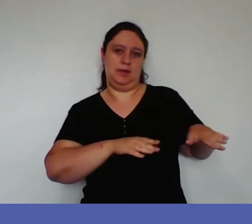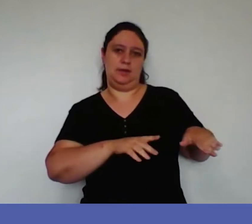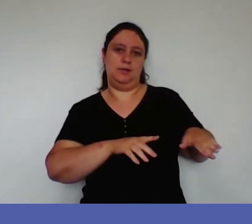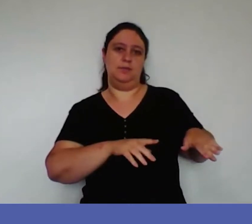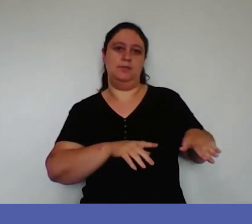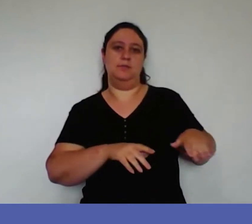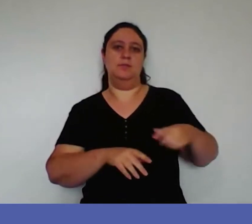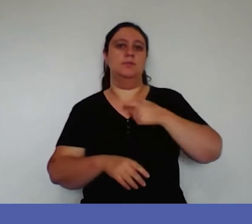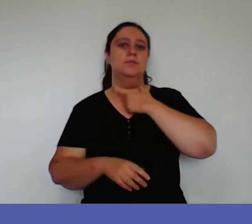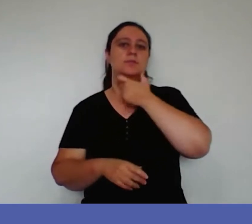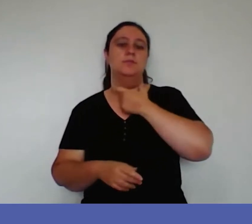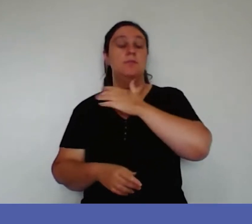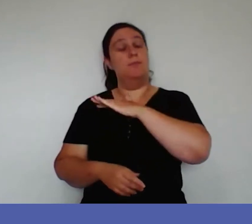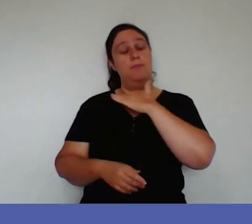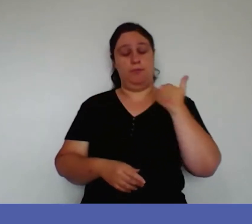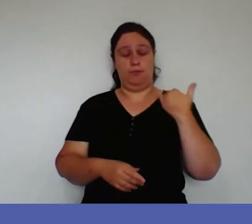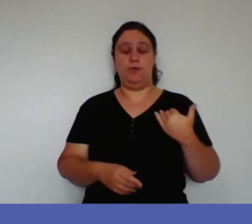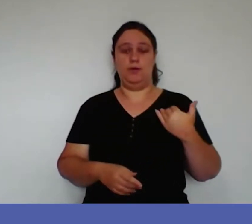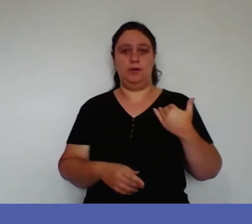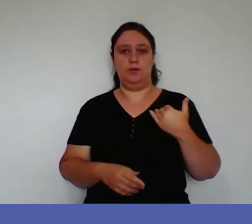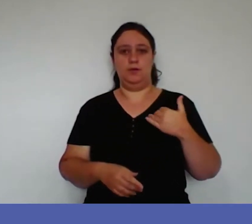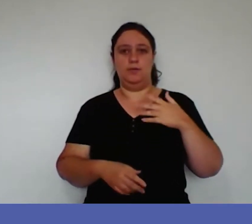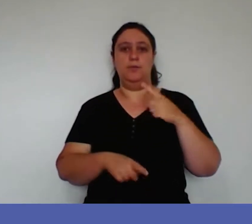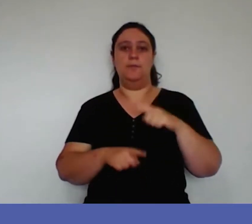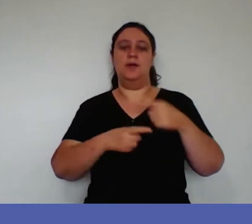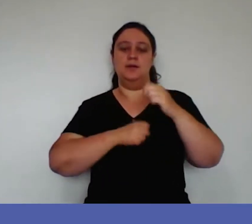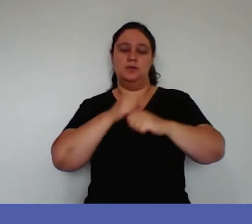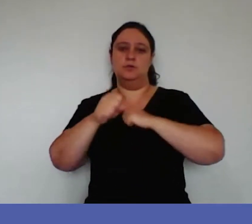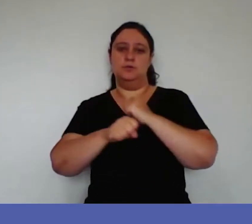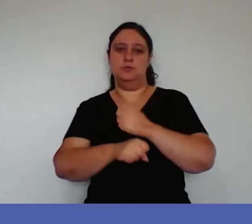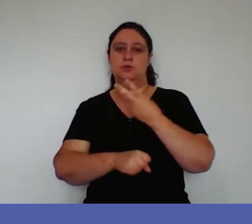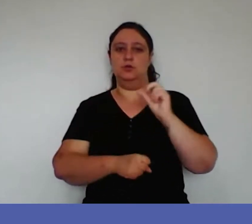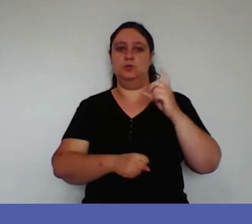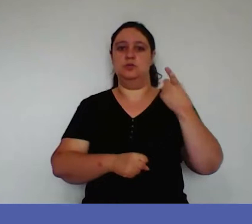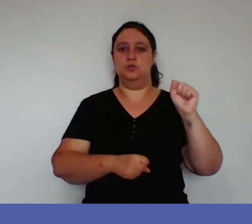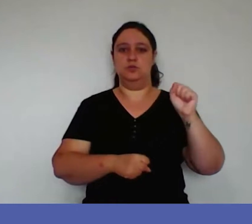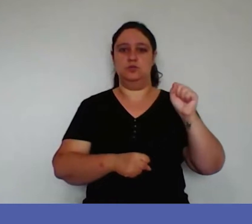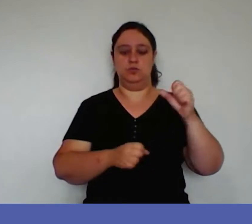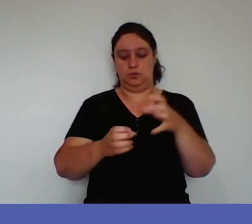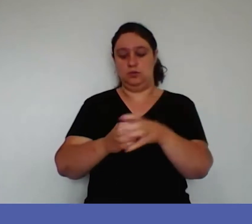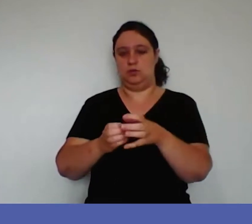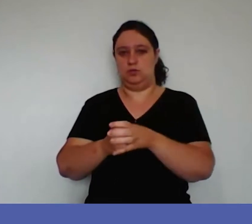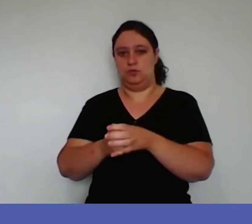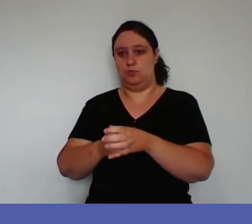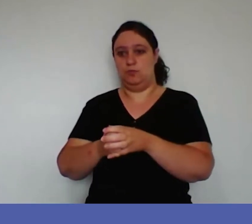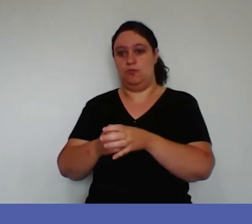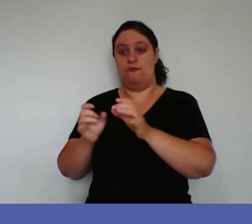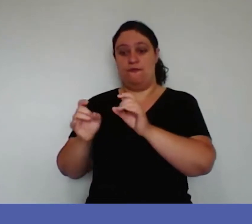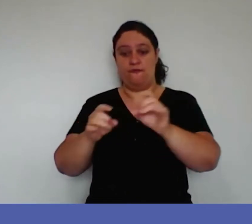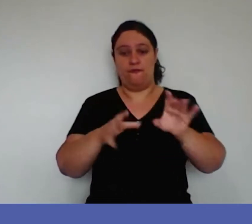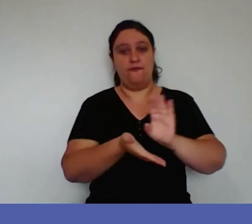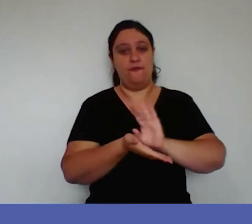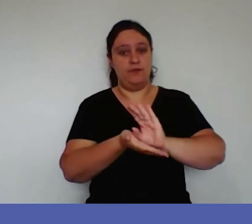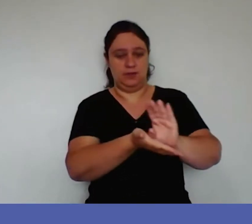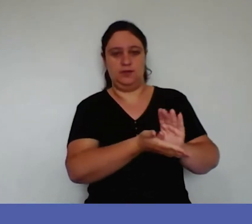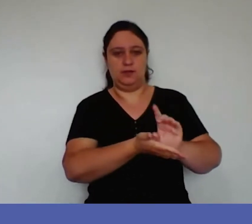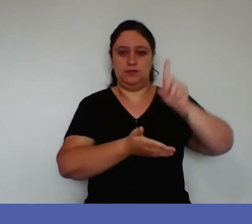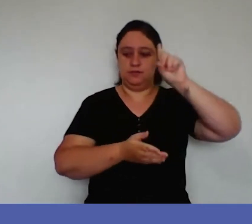dinâmica, irmãos, a mão do Senhor estava sobre eles. E assim, em 2019,